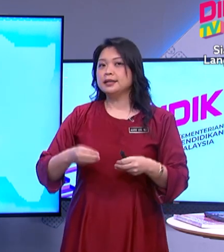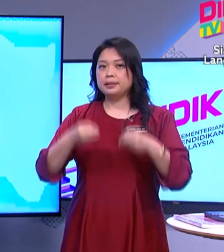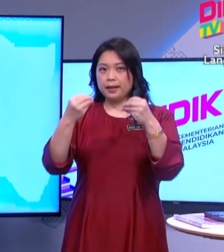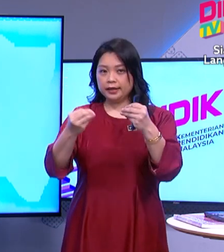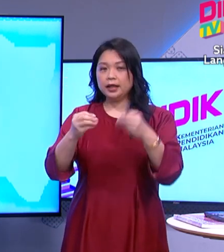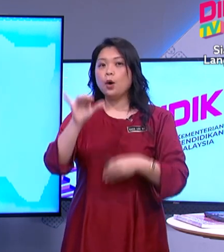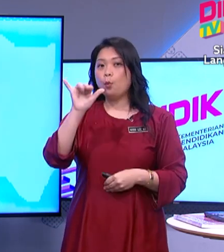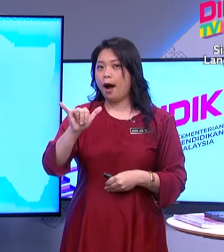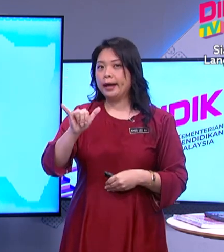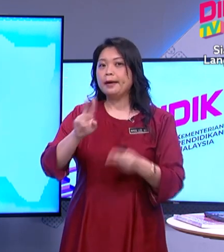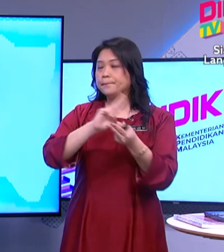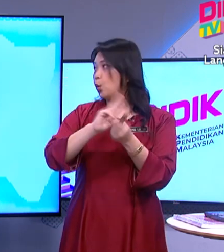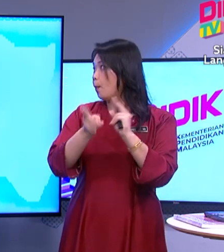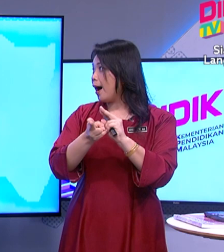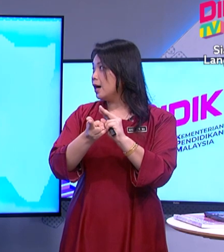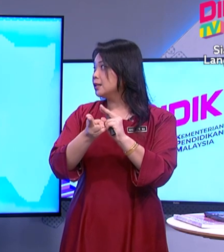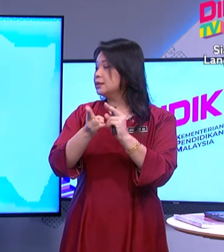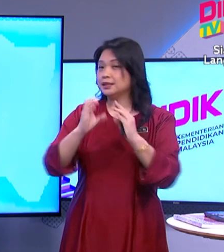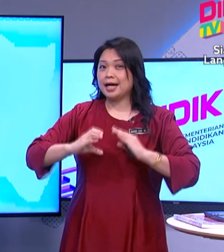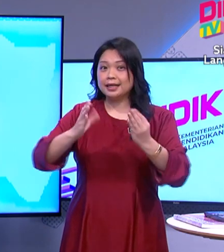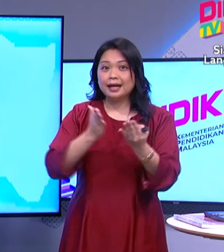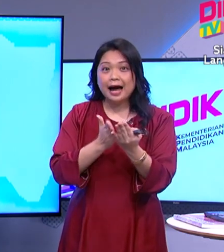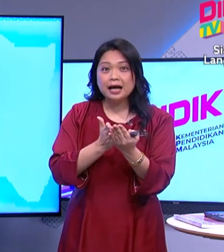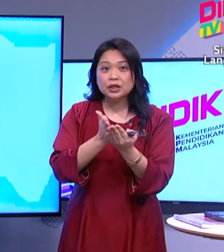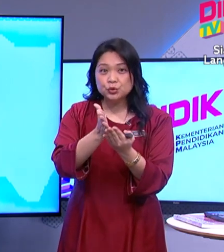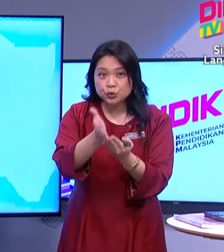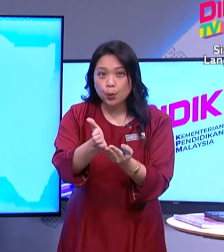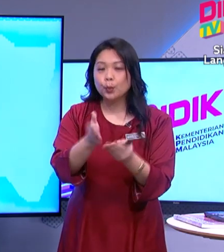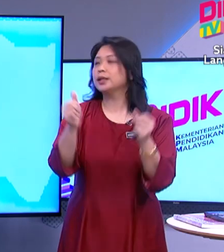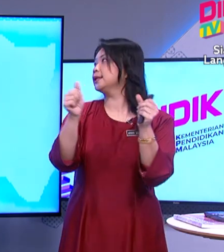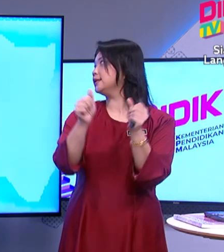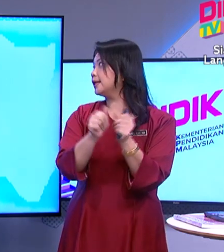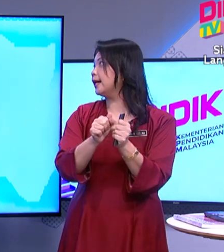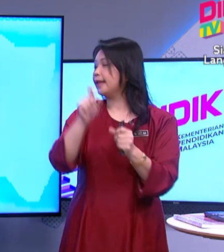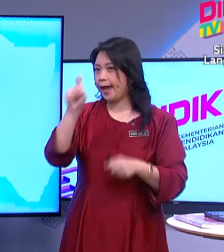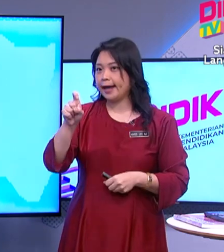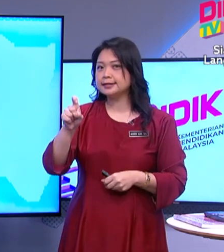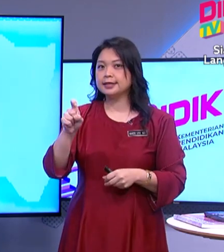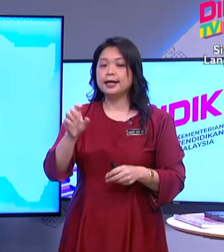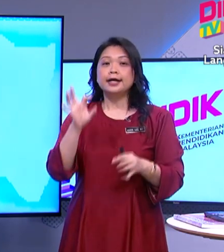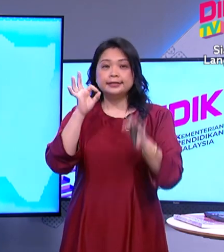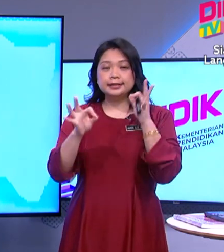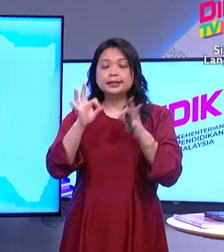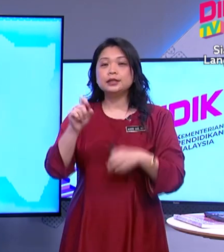diberi wife berubah secara langsung dengan x jika